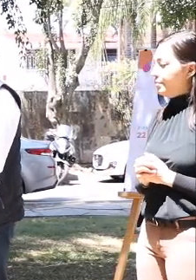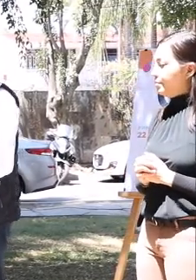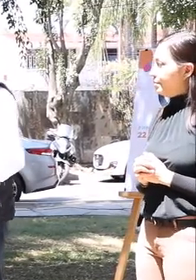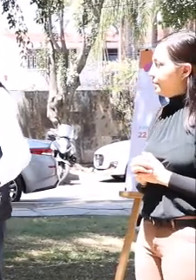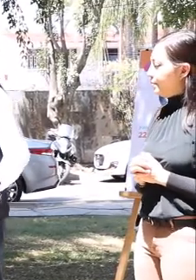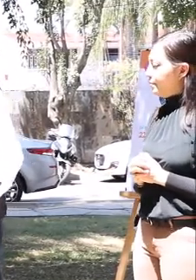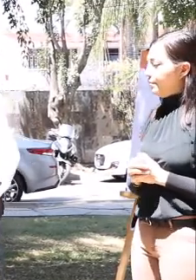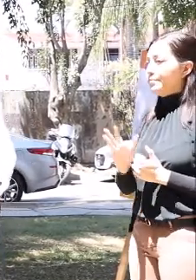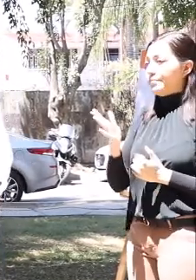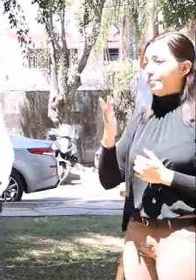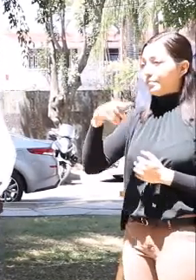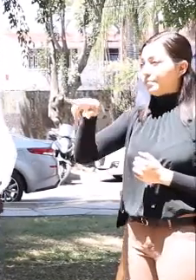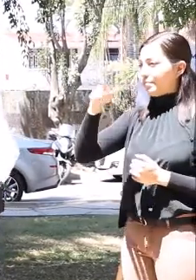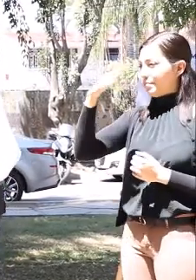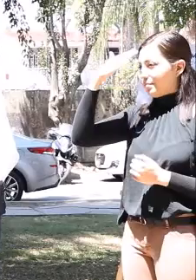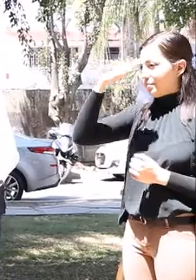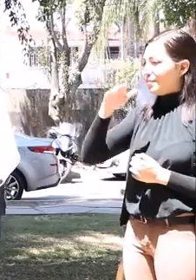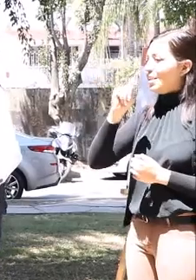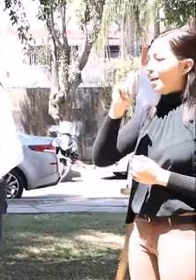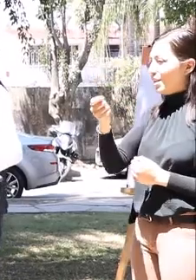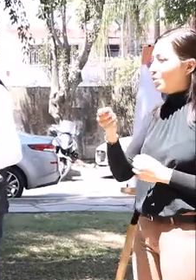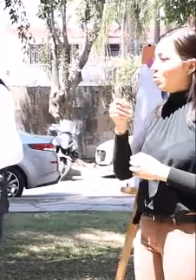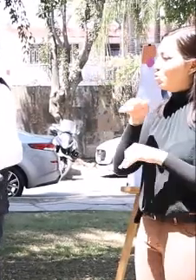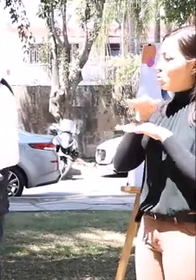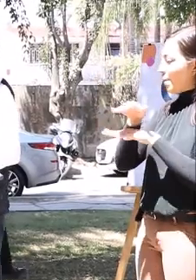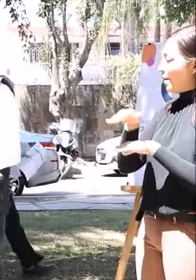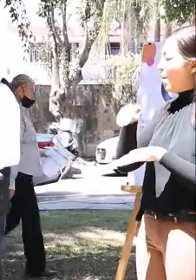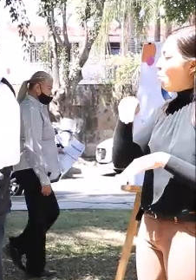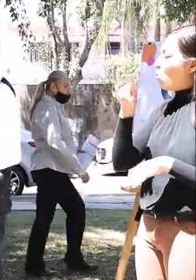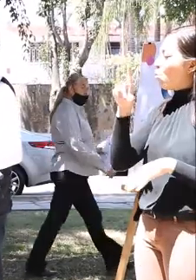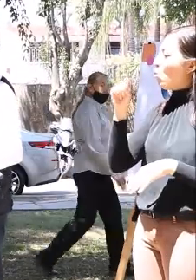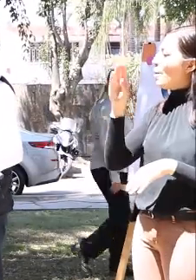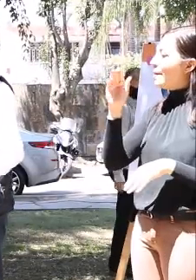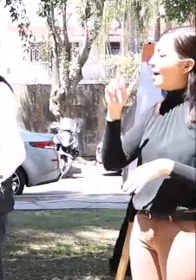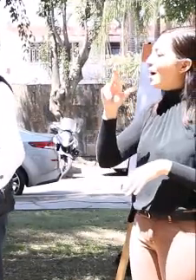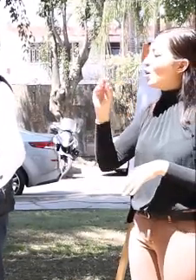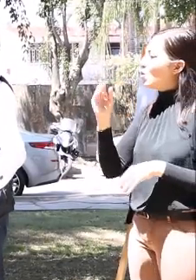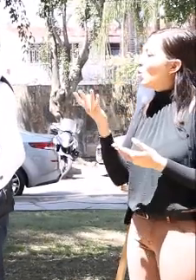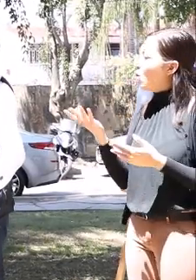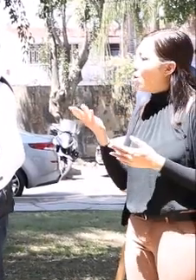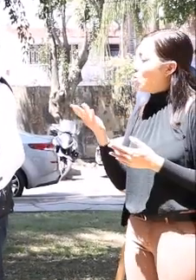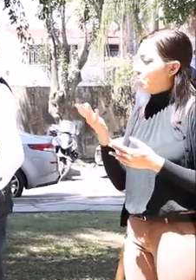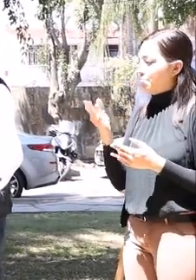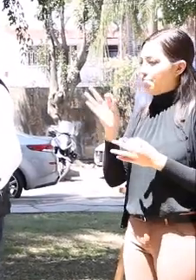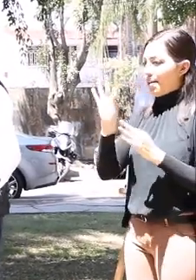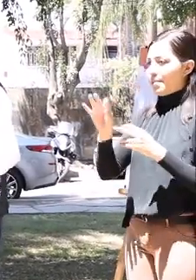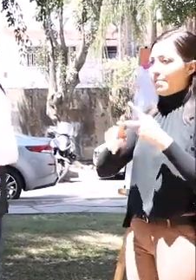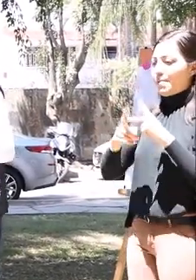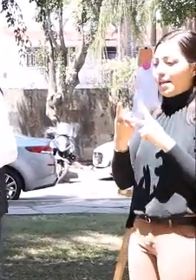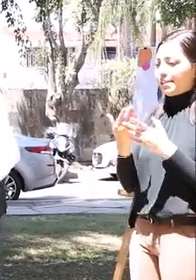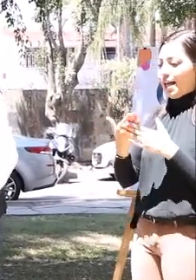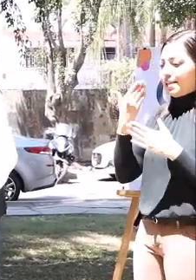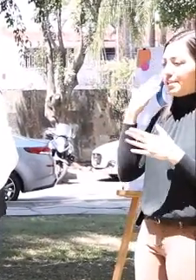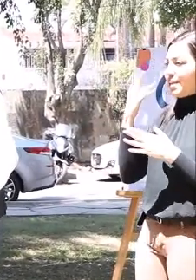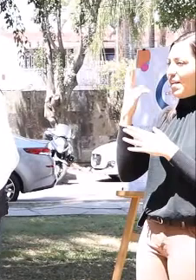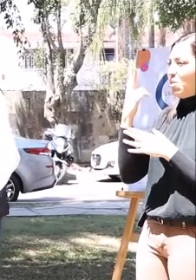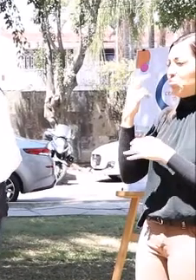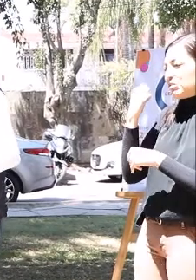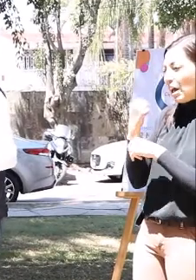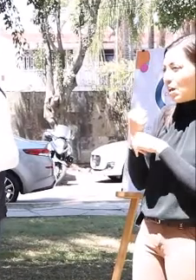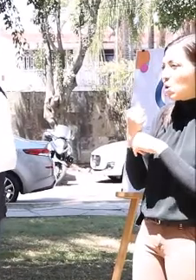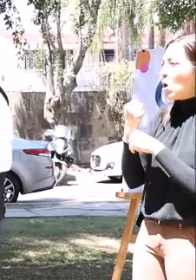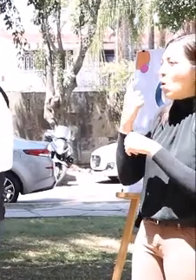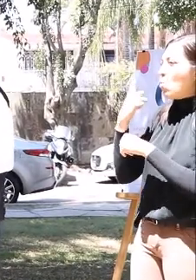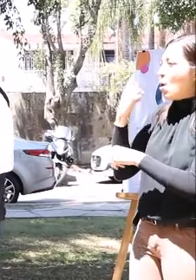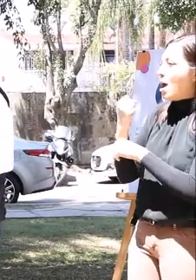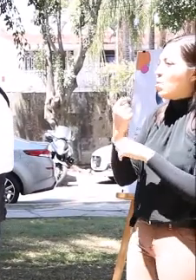Hay que decir que el proyecto de módulos de barrio se originó hace un poco más de 2 años, año y medio, y en